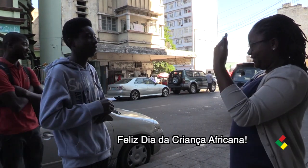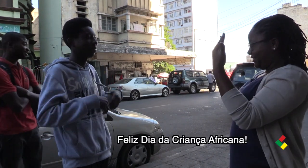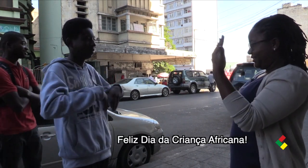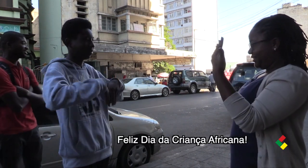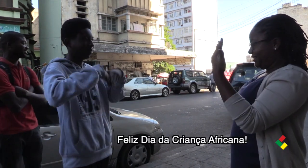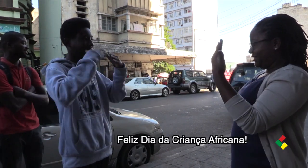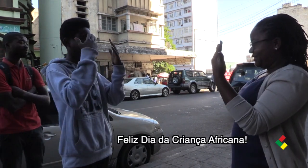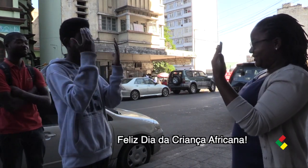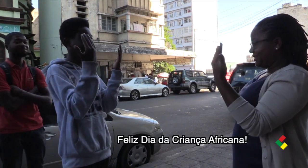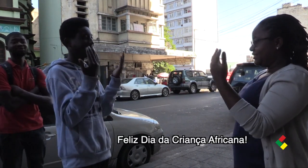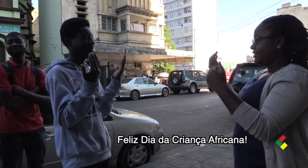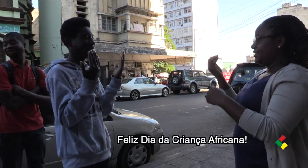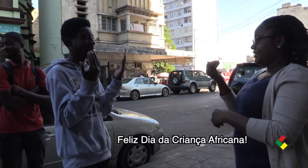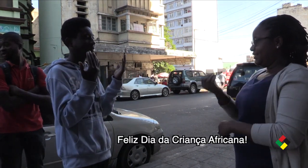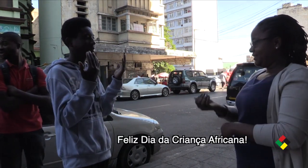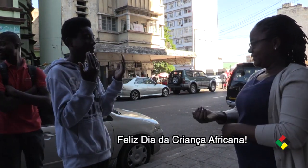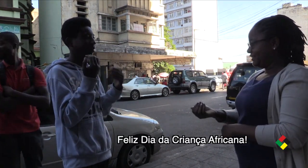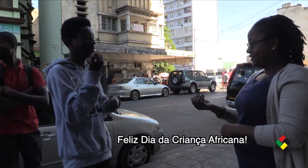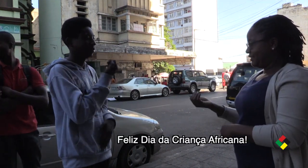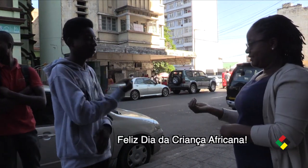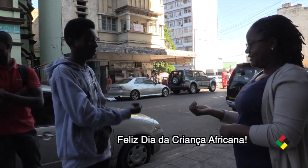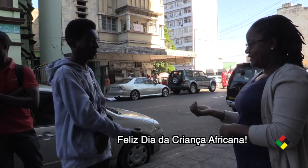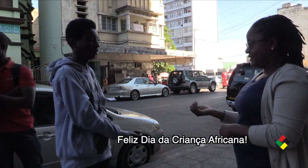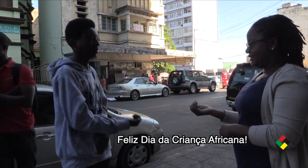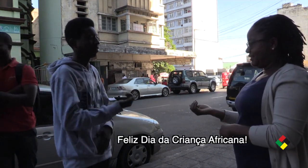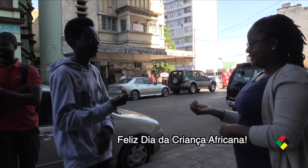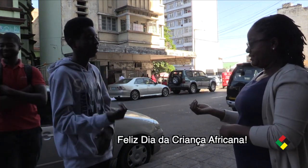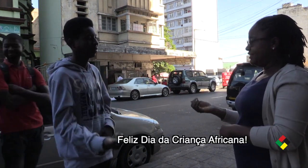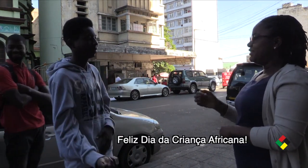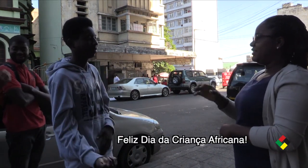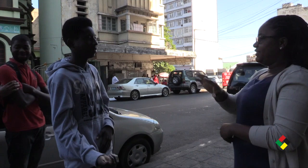Feliz Dia da Criança Africana!